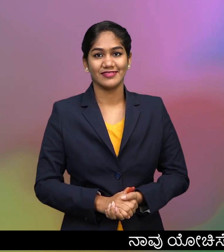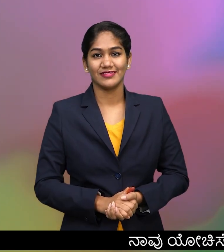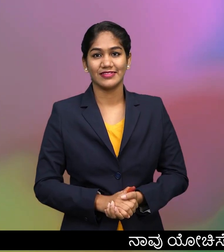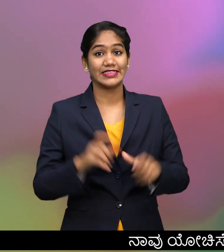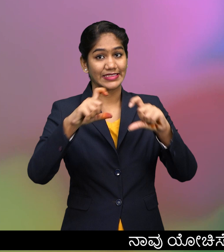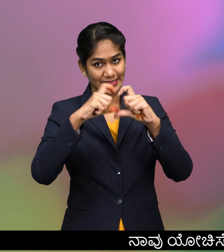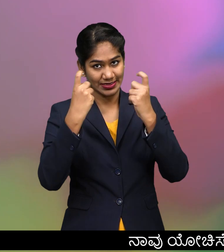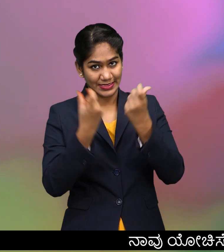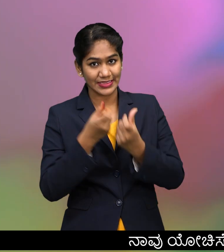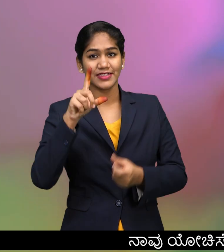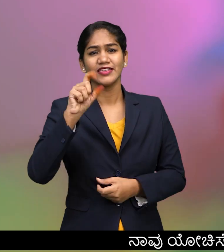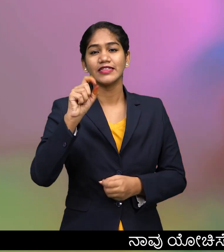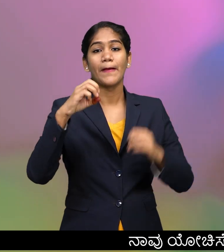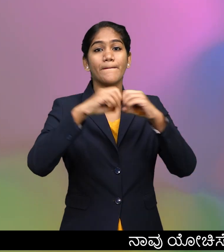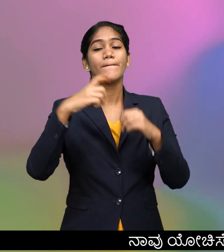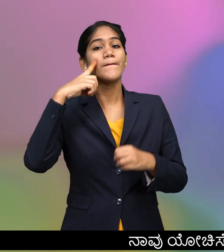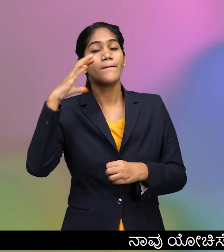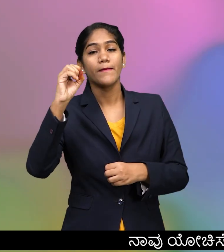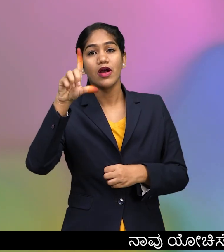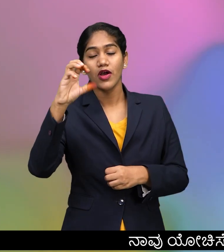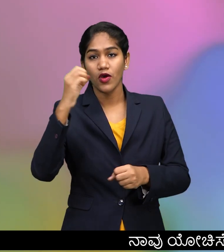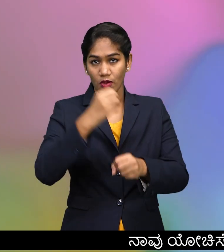ನಾವು ಯೋಚಿಸೋಣ ಮತ್ತು ಕಲಿಯೋಣ.